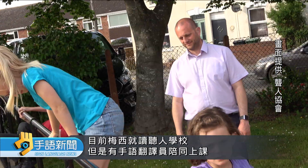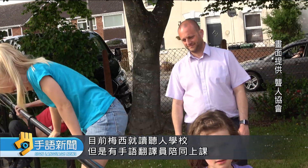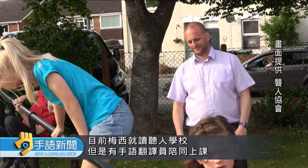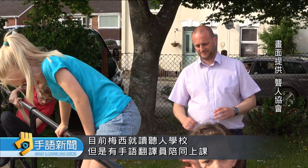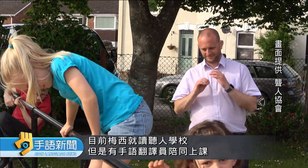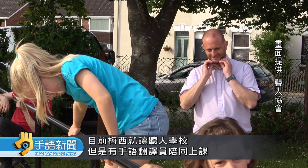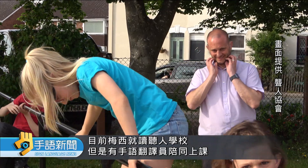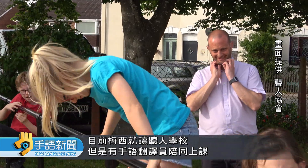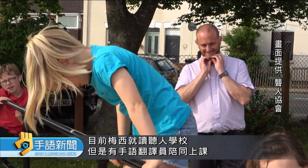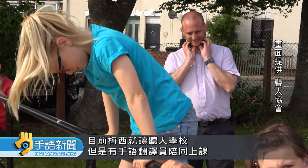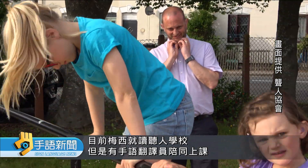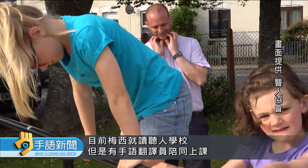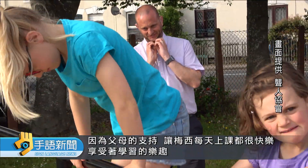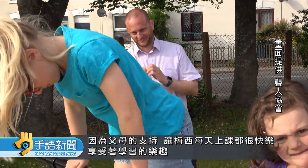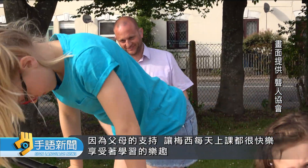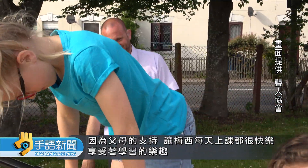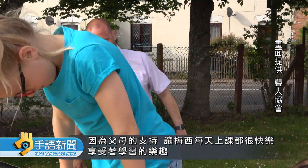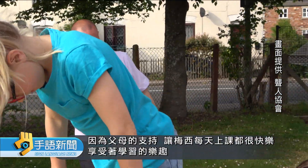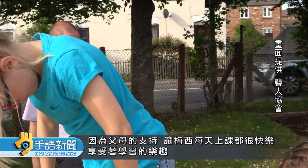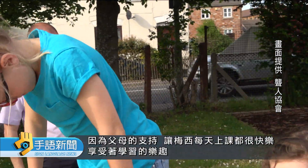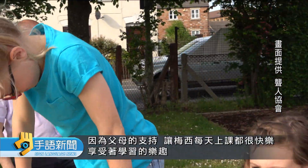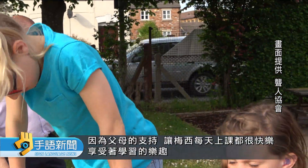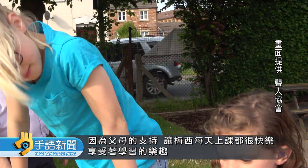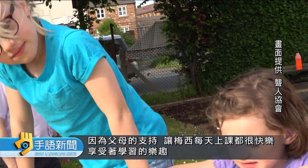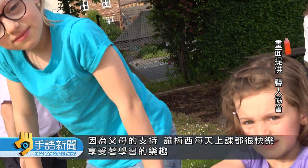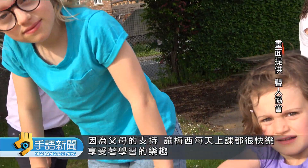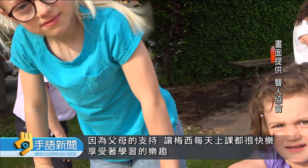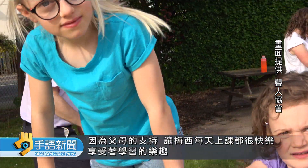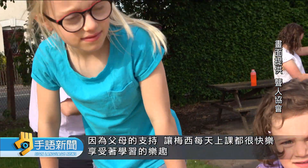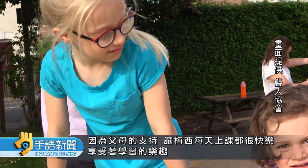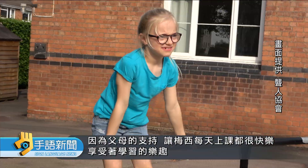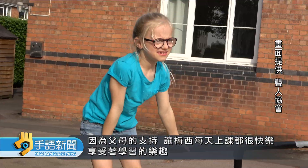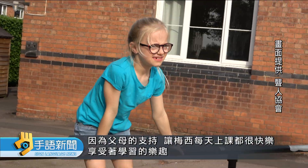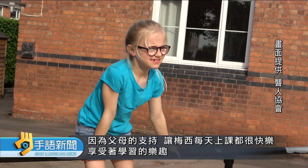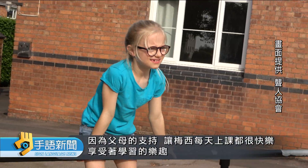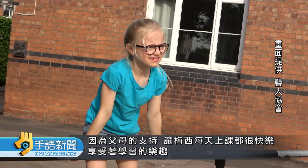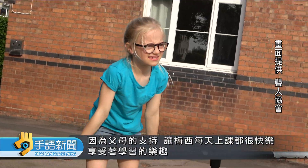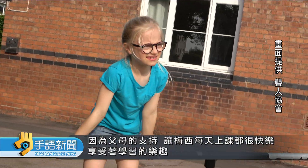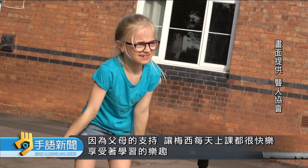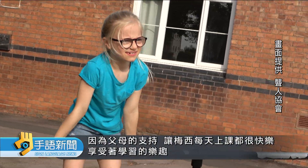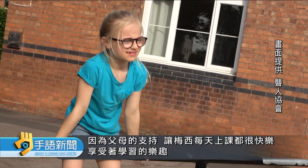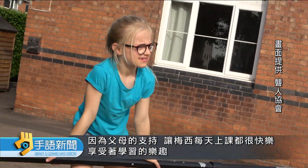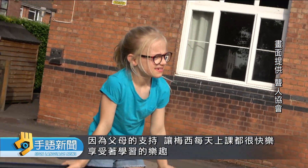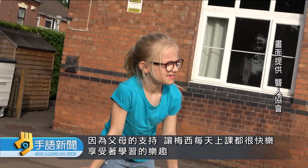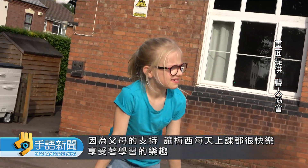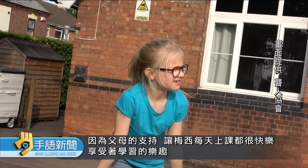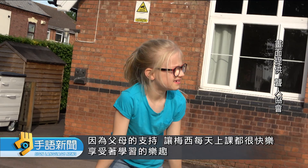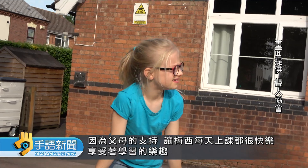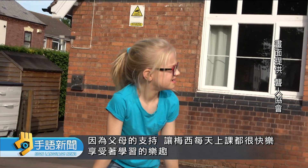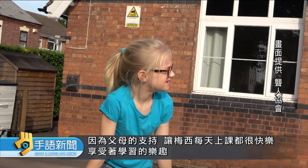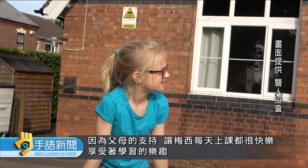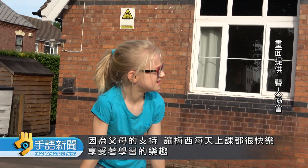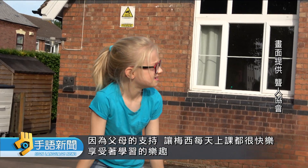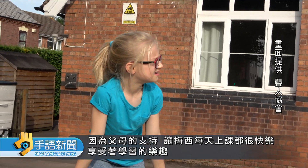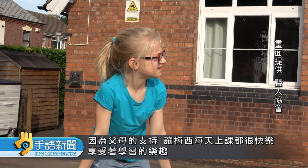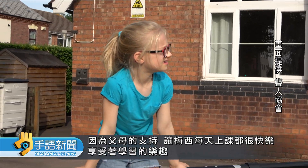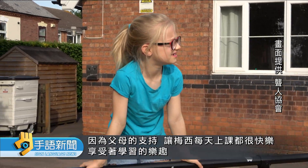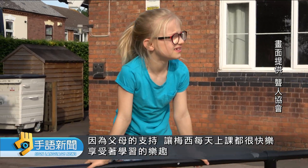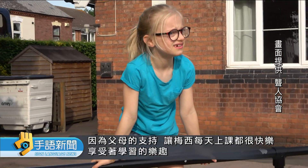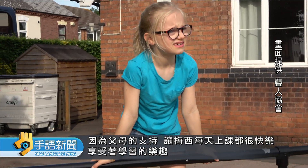课。因为父母的支持，让梅西每天上课都很快乐，享受着学习的乐